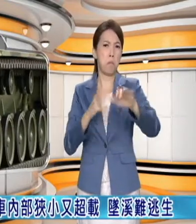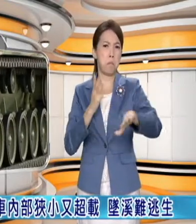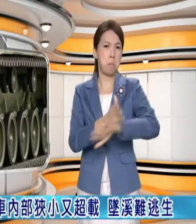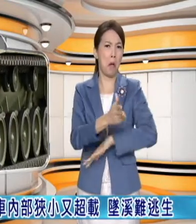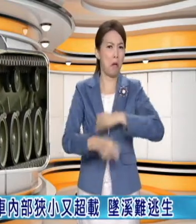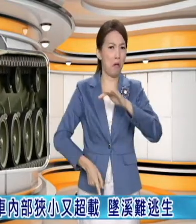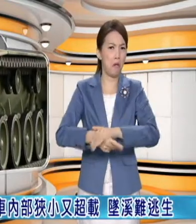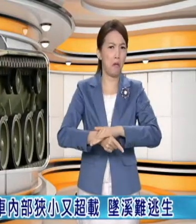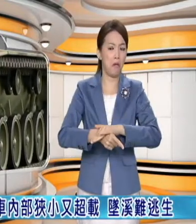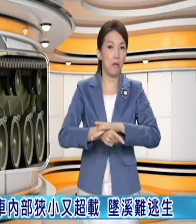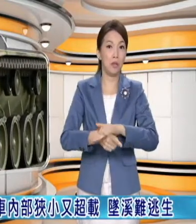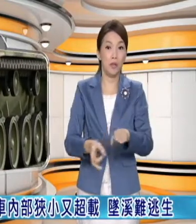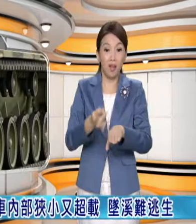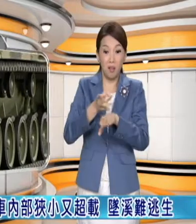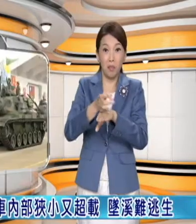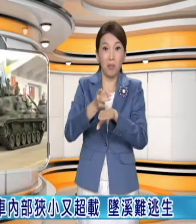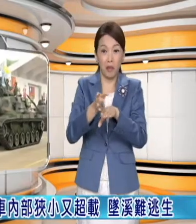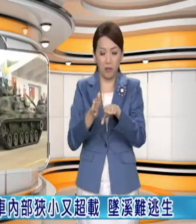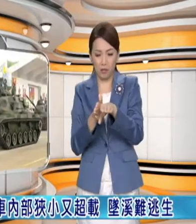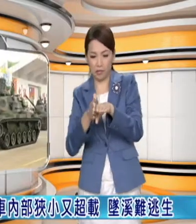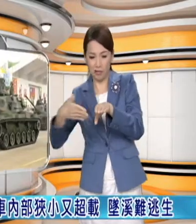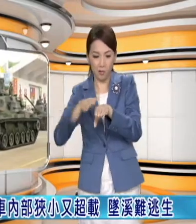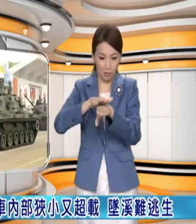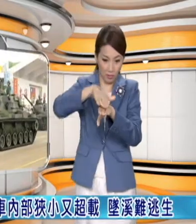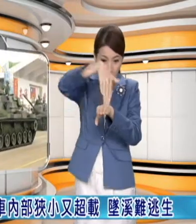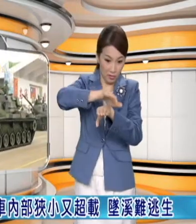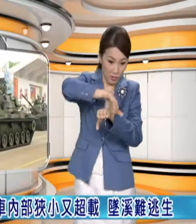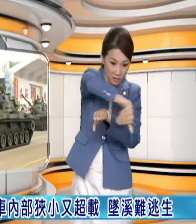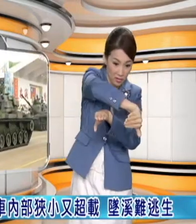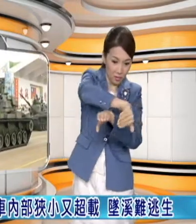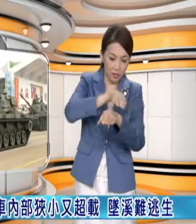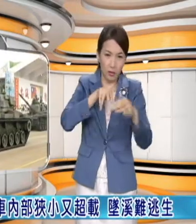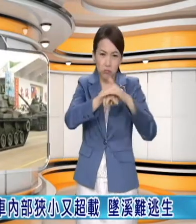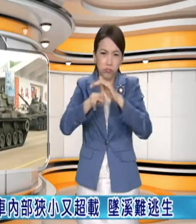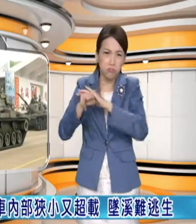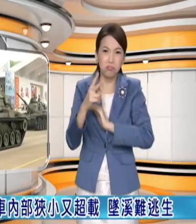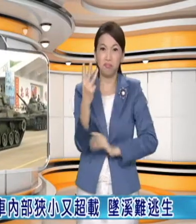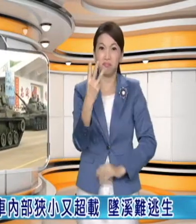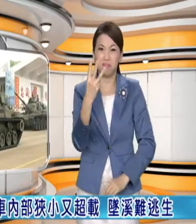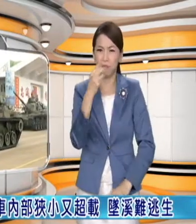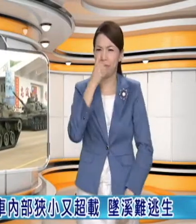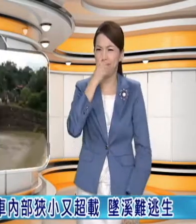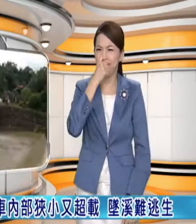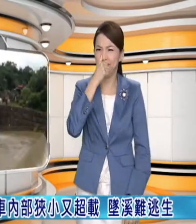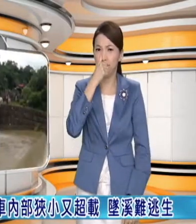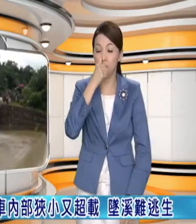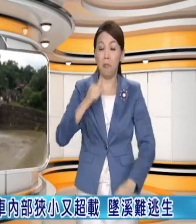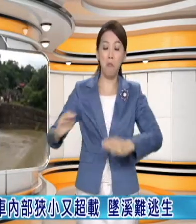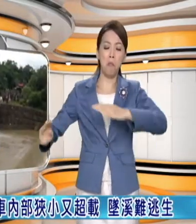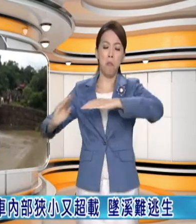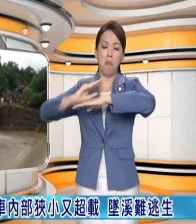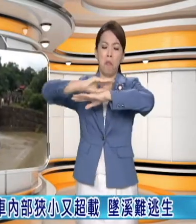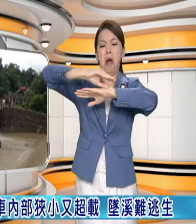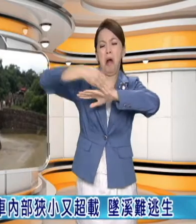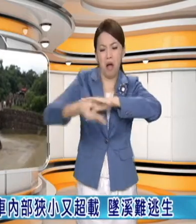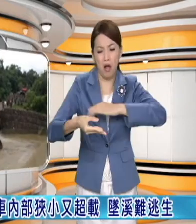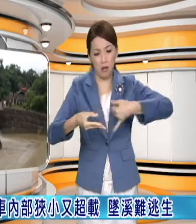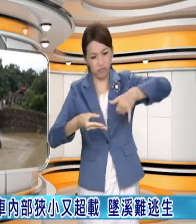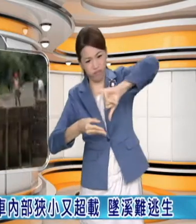个人，而逃生口只有三个。坠机之后，头下脚上，车内的人员几乎是没有